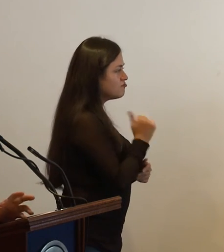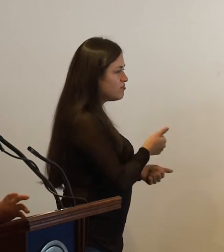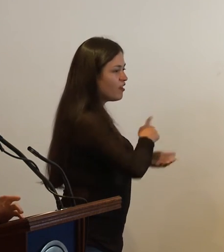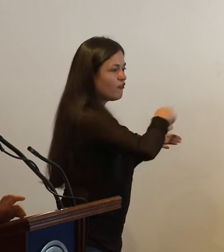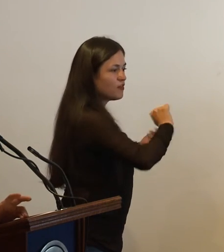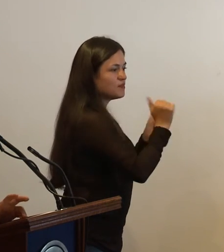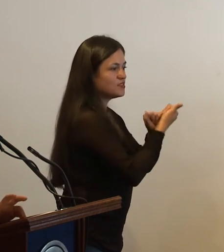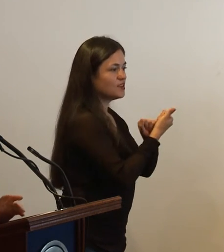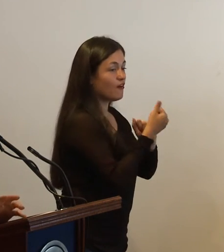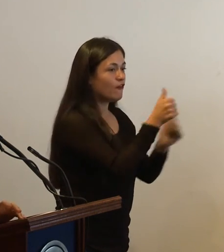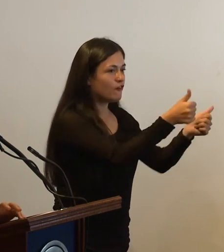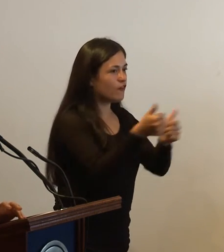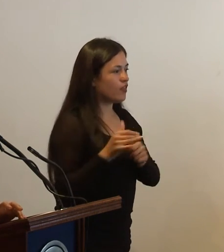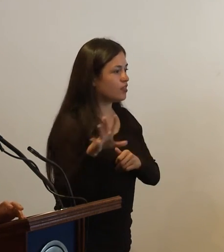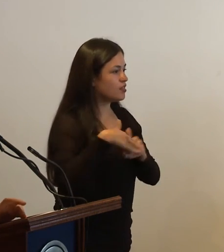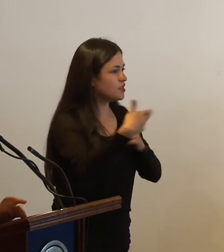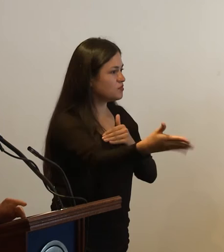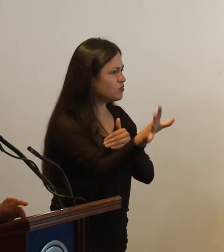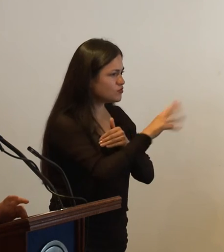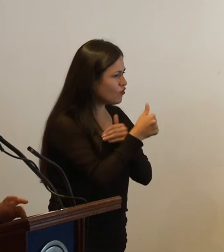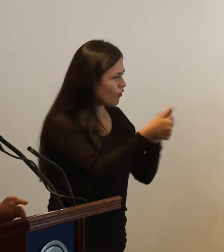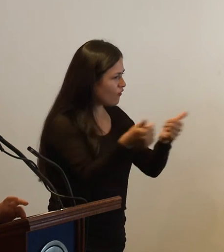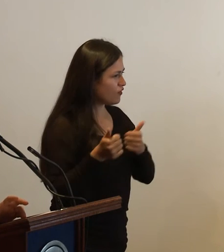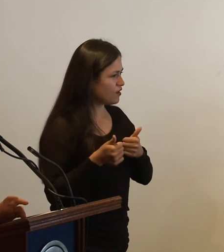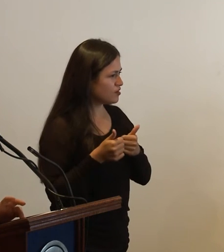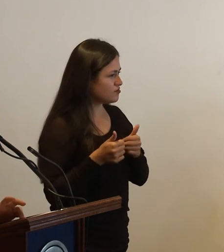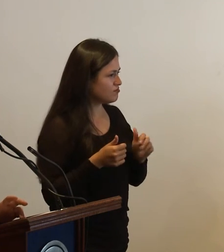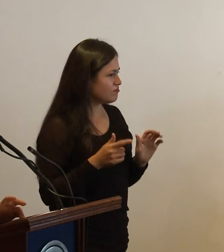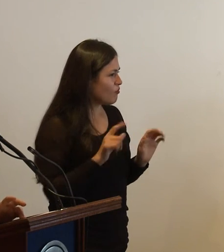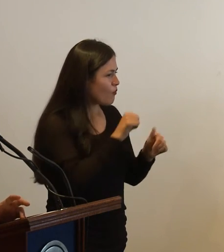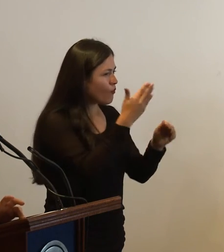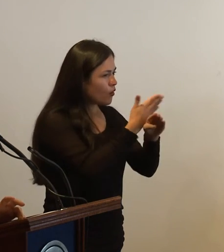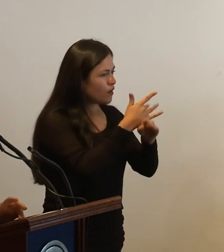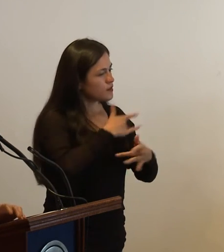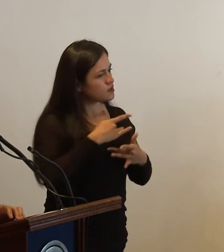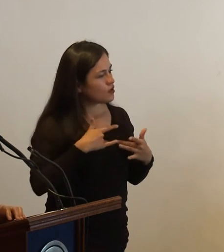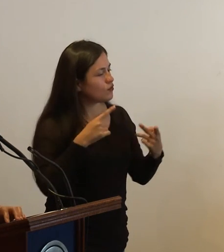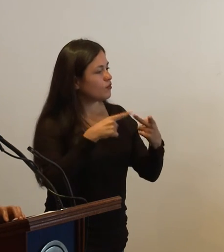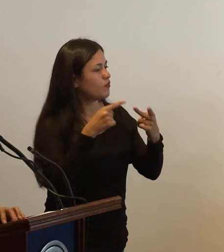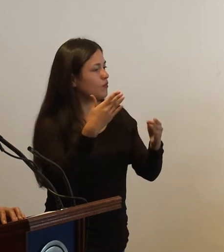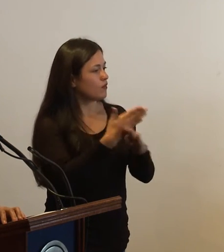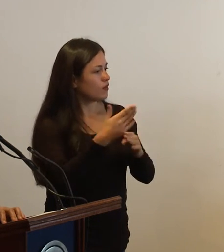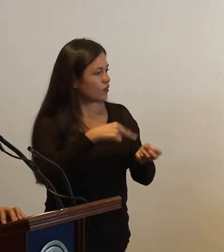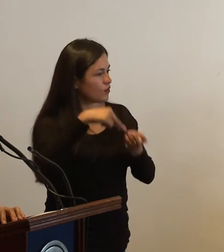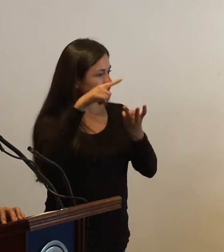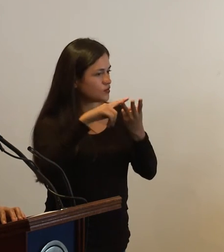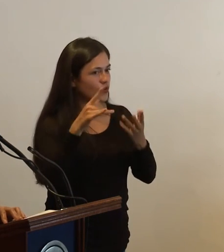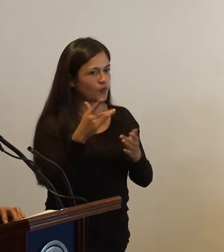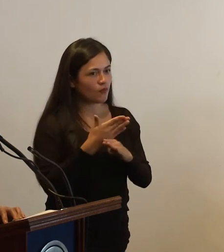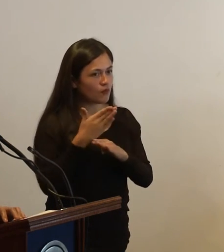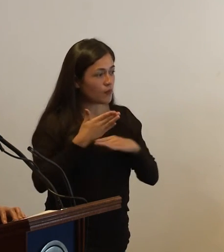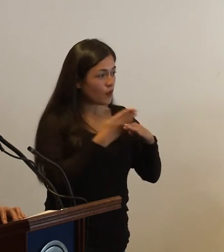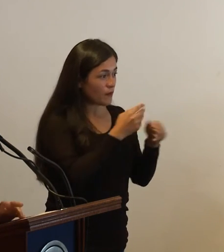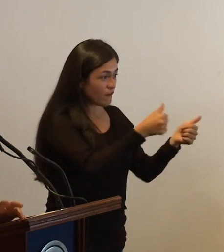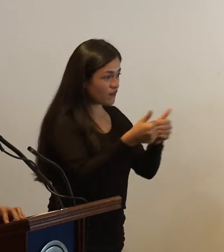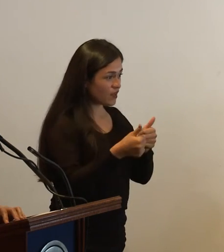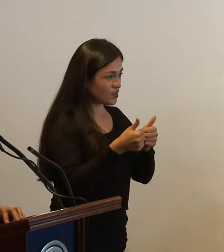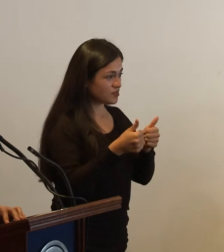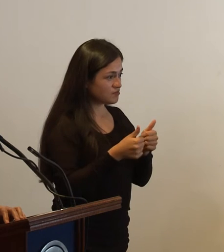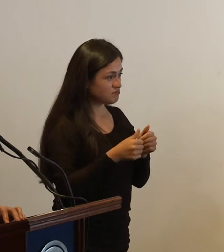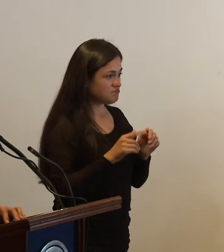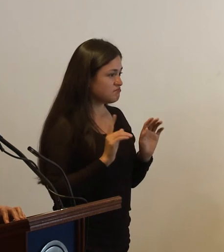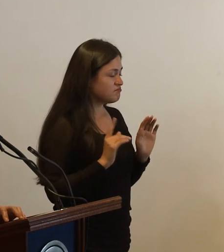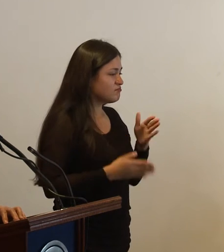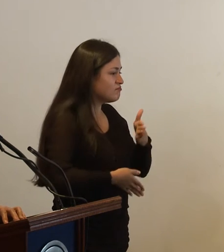la firma del proceso de paz estos otros problemas que tienen que ver con la estructura política van a